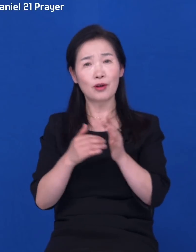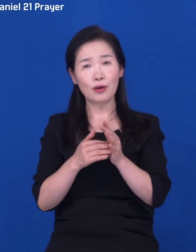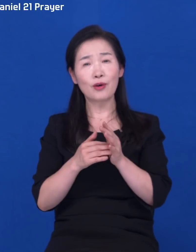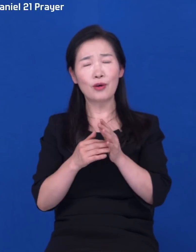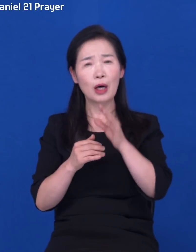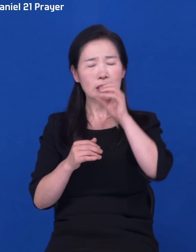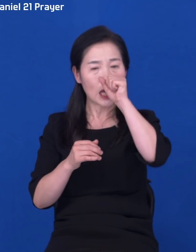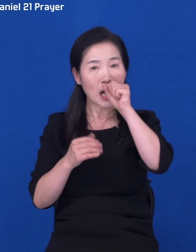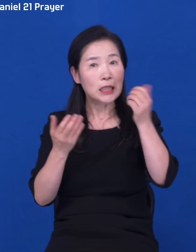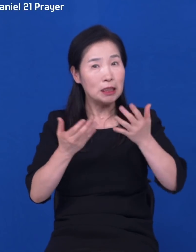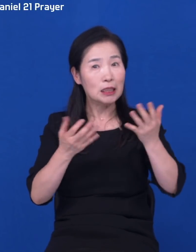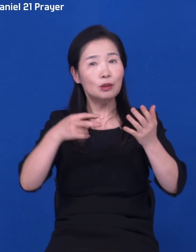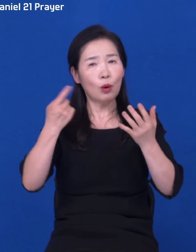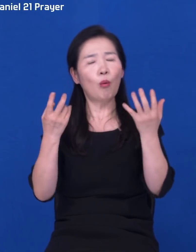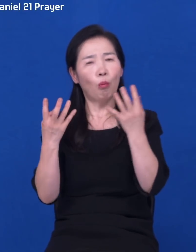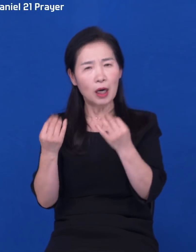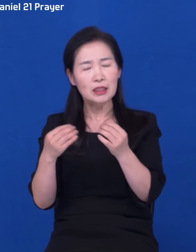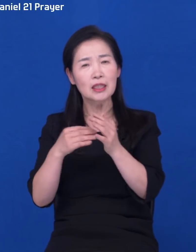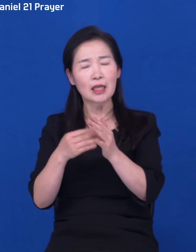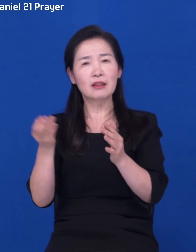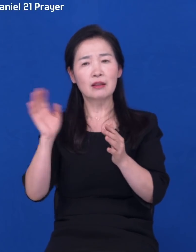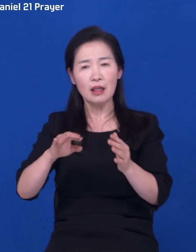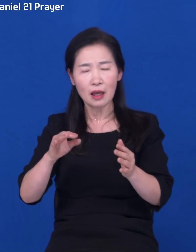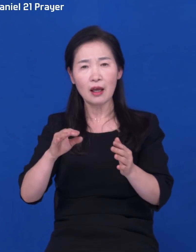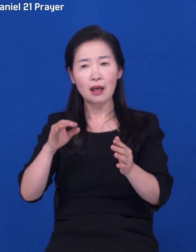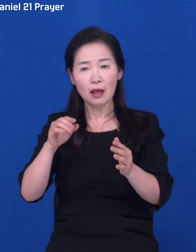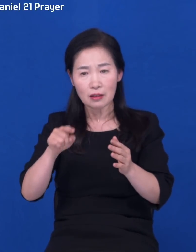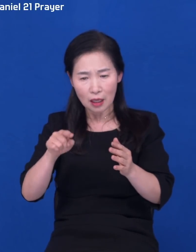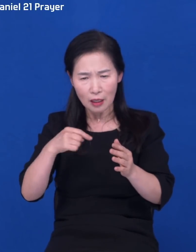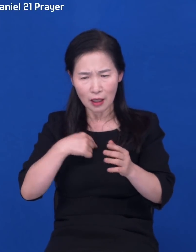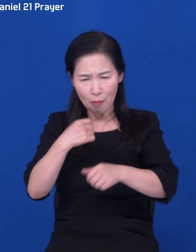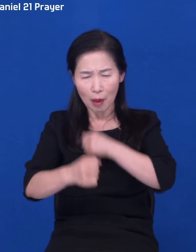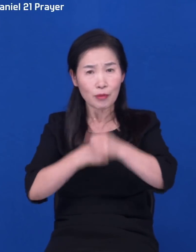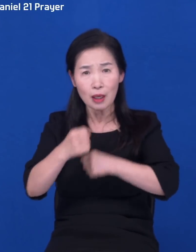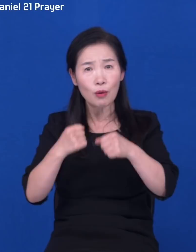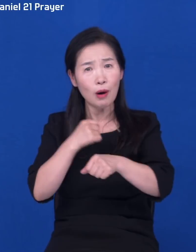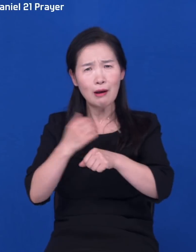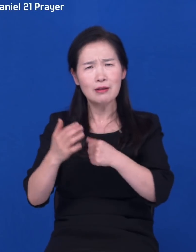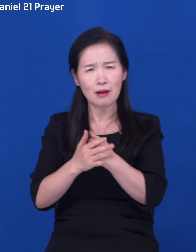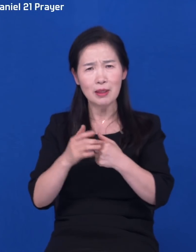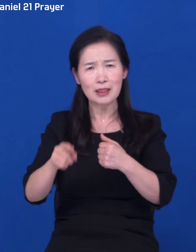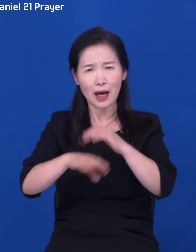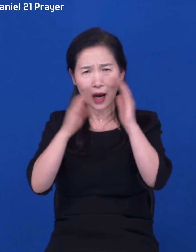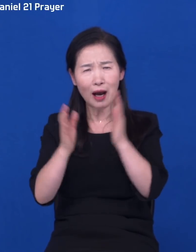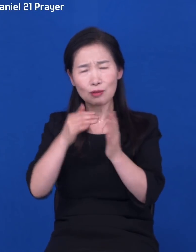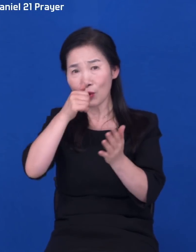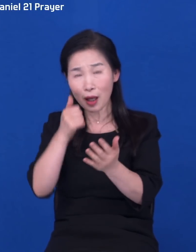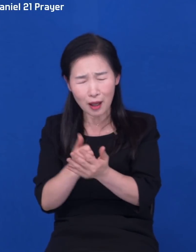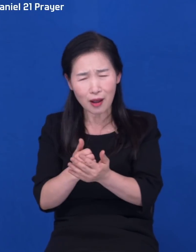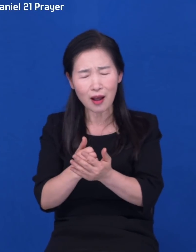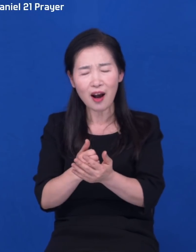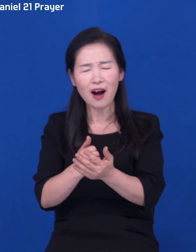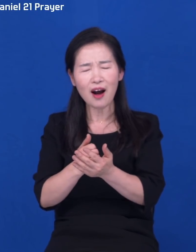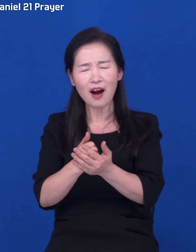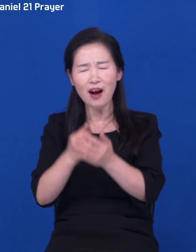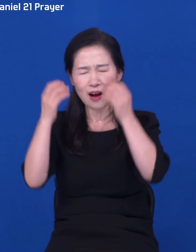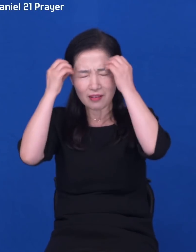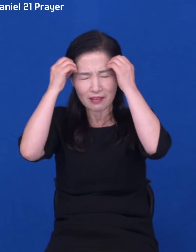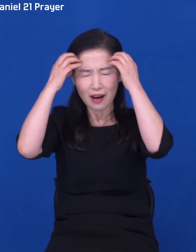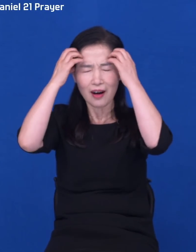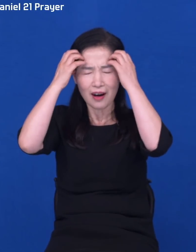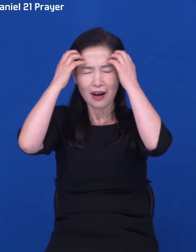주인 돼서 한 거예요. 헐, 이게 죄라니. 진짜 이 마음 들면서 이걸 어떻게 회개해야 될까? 거기서